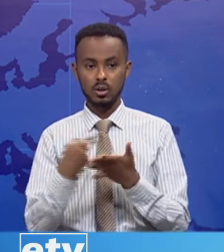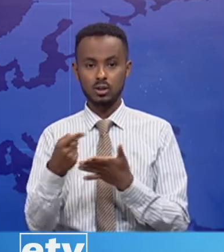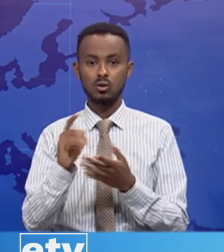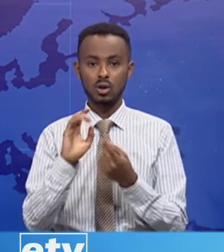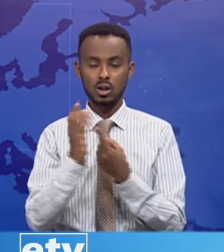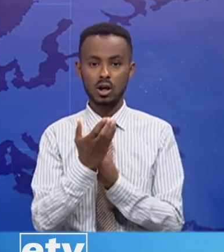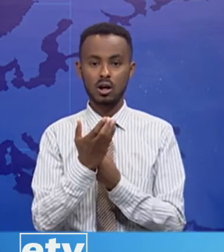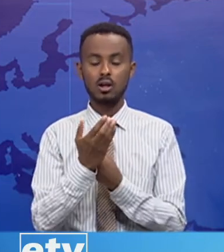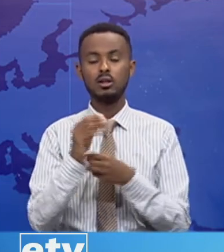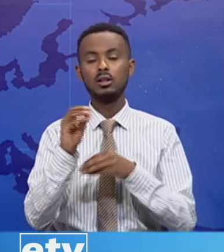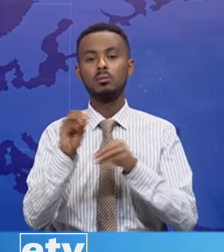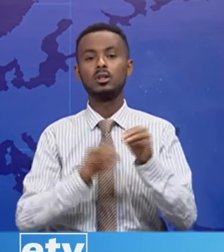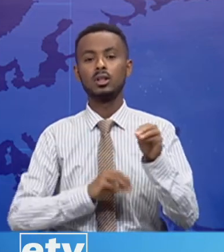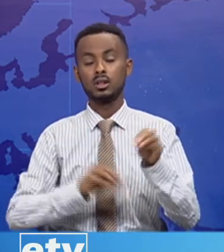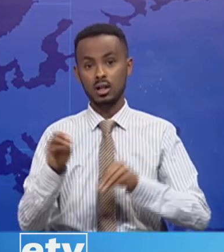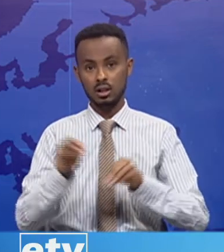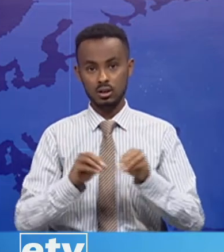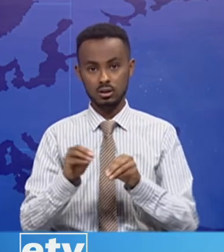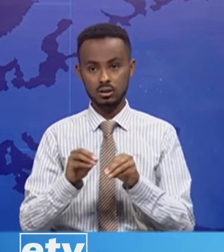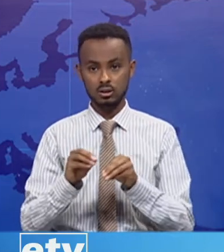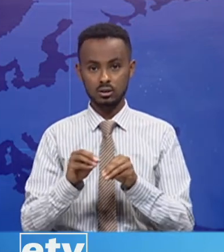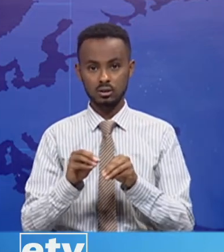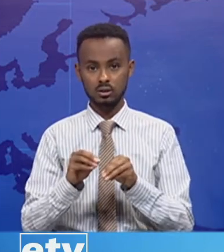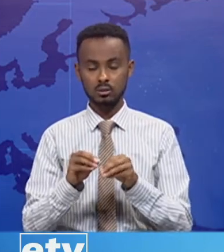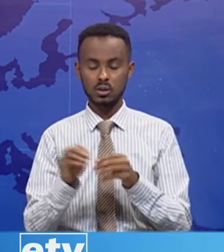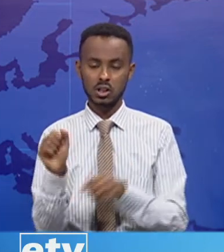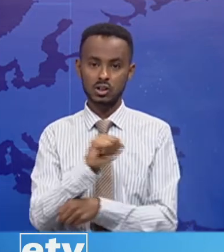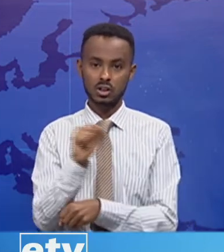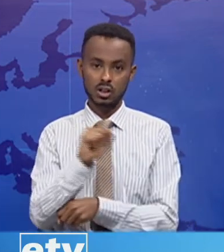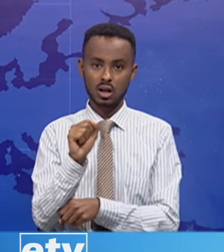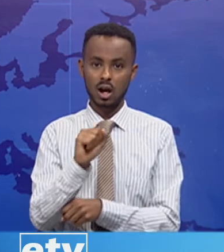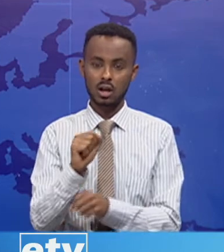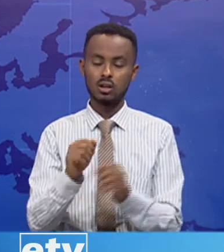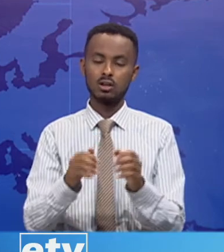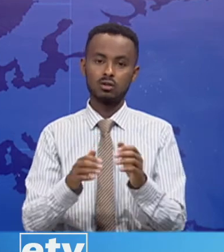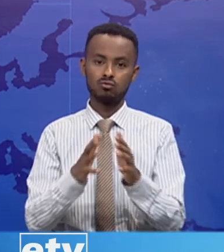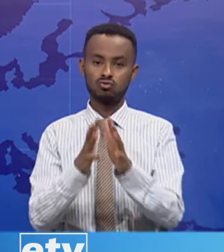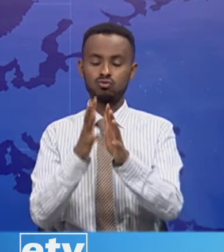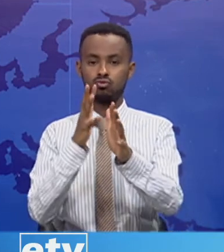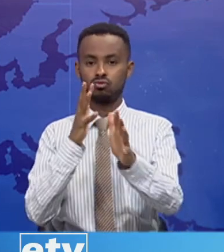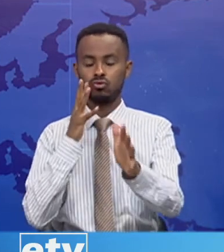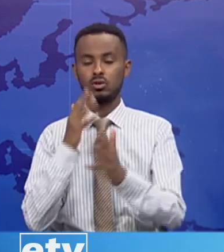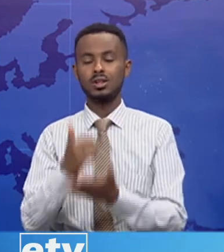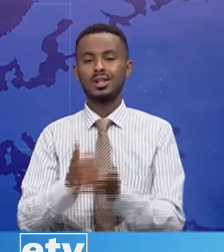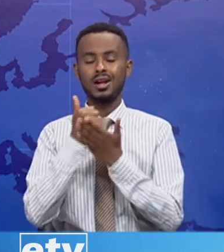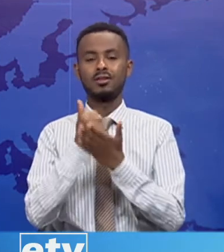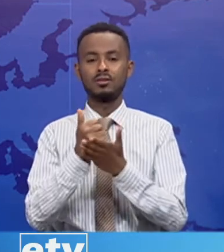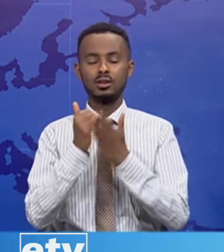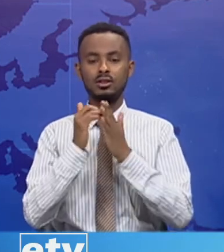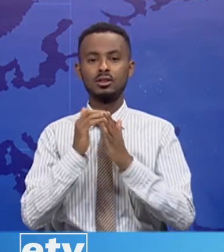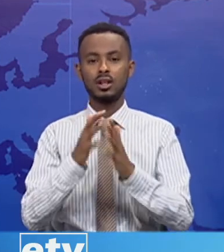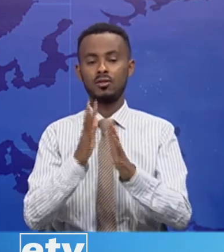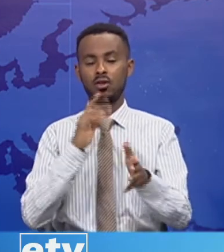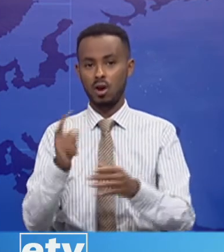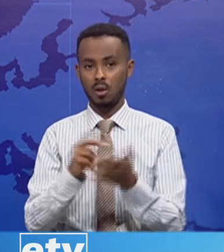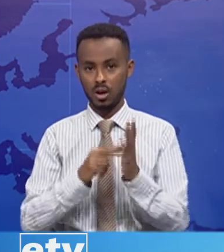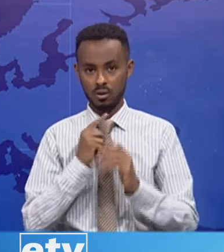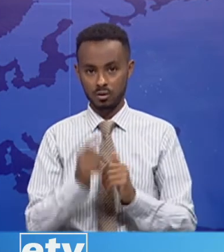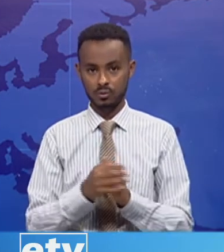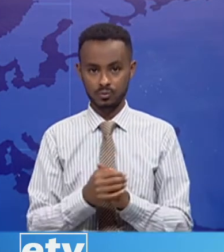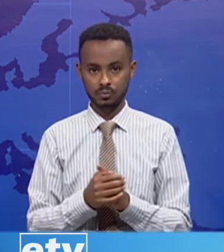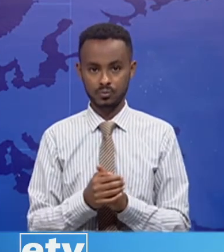መልክ የሚንቀሳቀስ በተሽከርካሪ የታጀበ የድጋፍ ሰልፍ ይሆናል ማለት ነው።